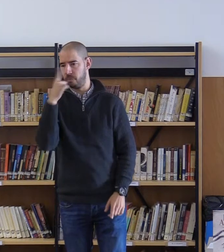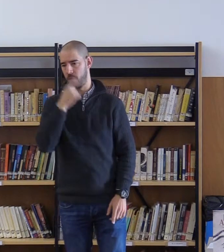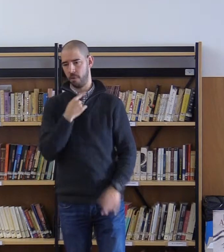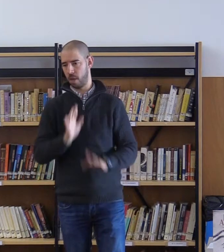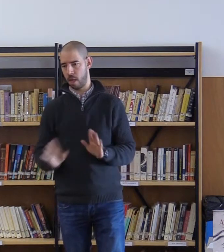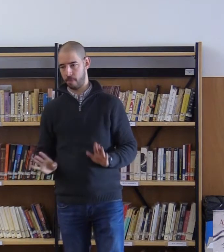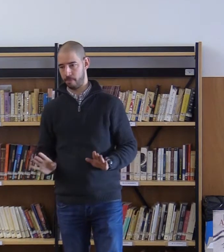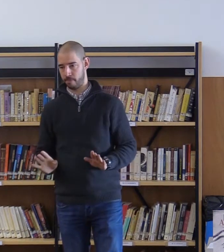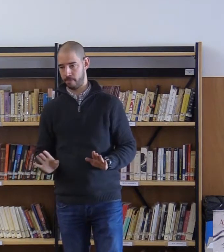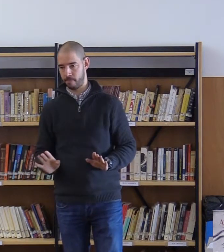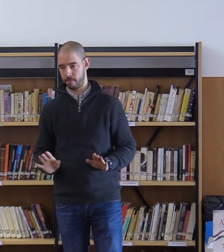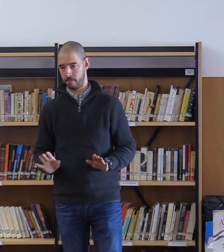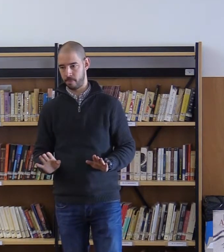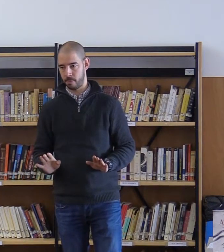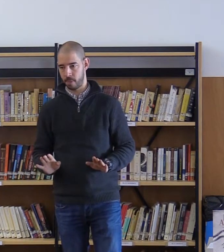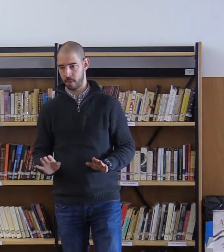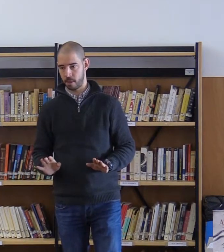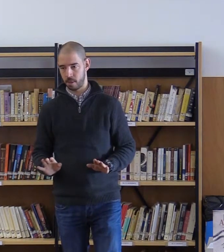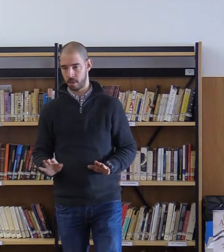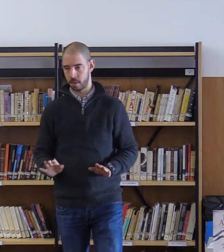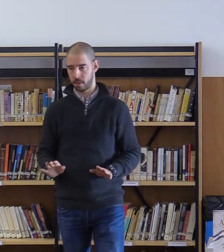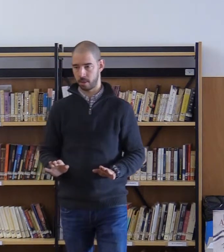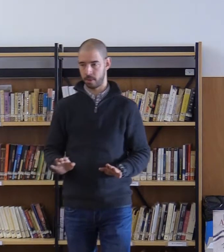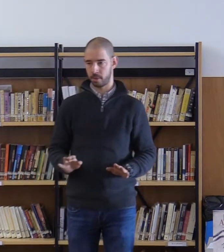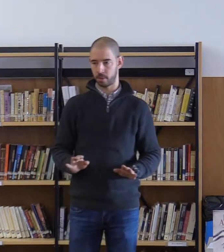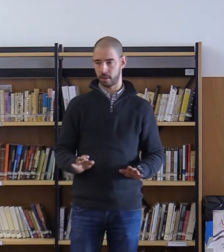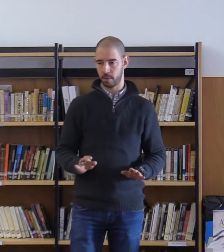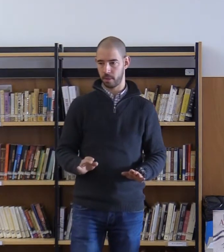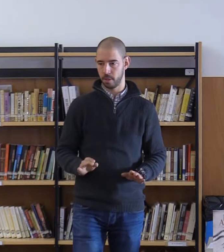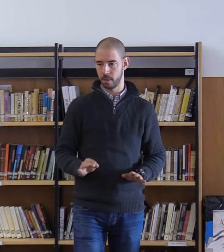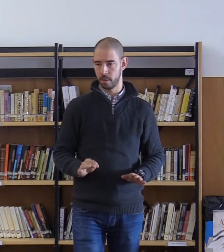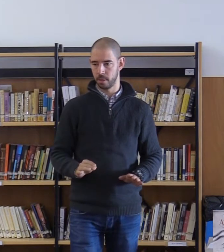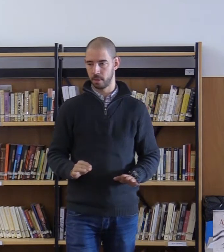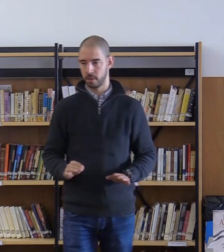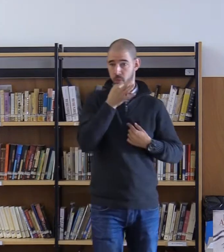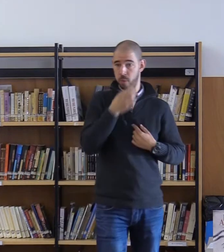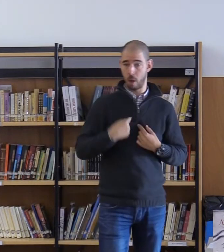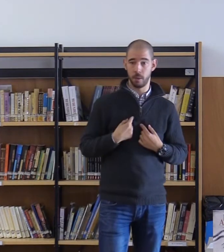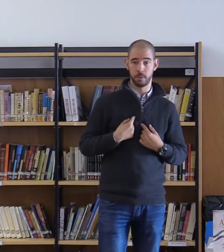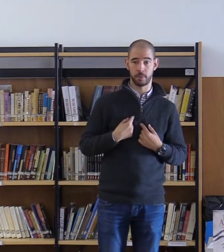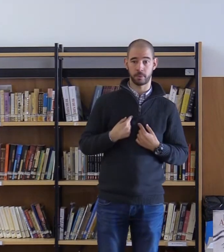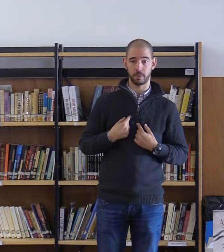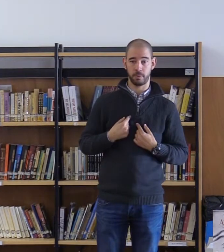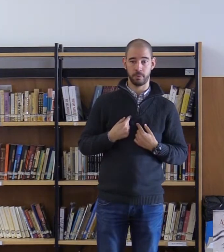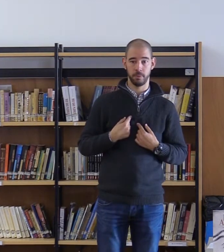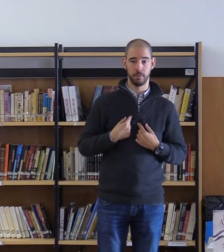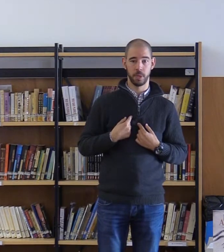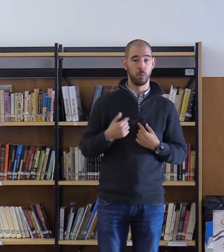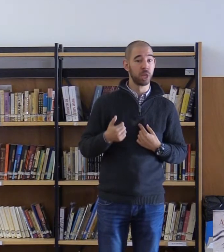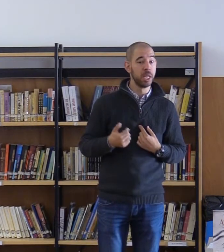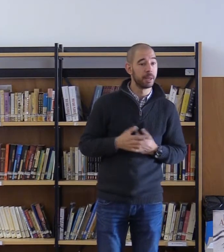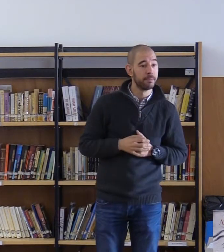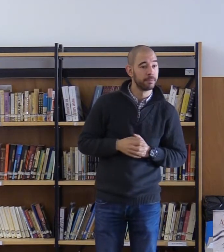mas o termo surdos-mudos é uma falha, é um erro. Mas eu o falo.